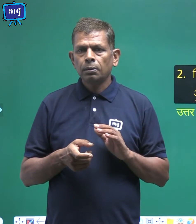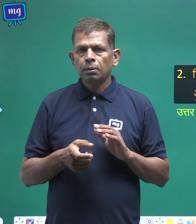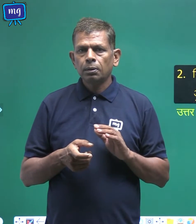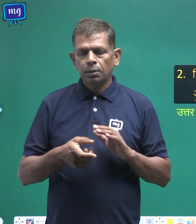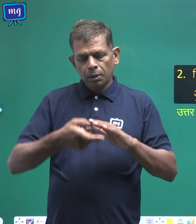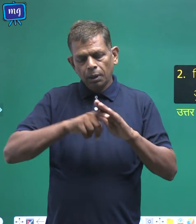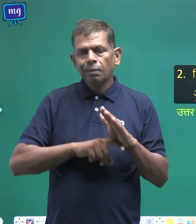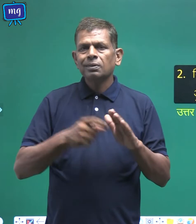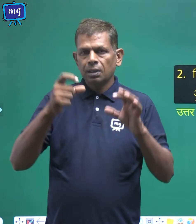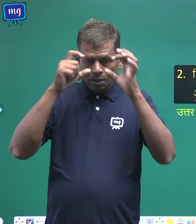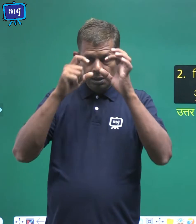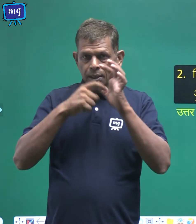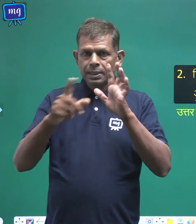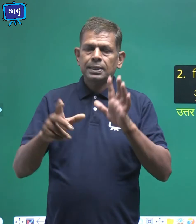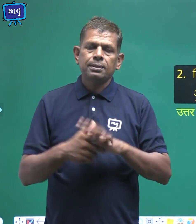अवतल लेंस।